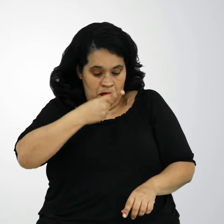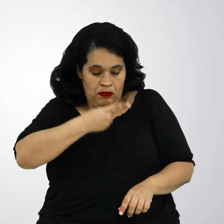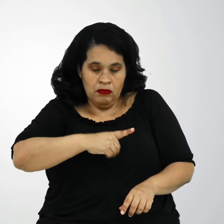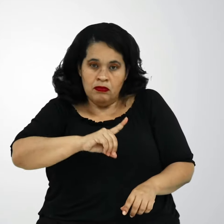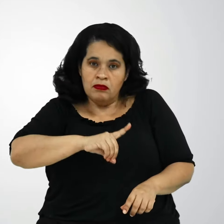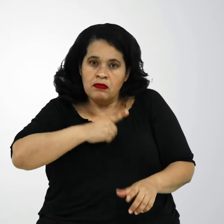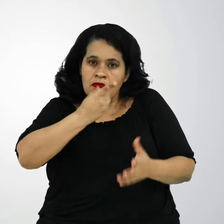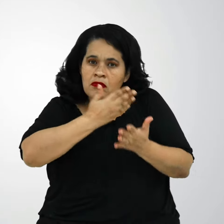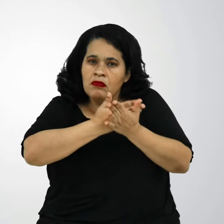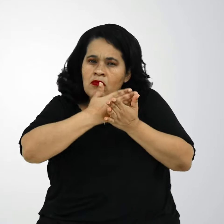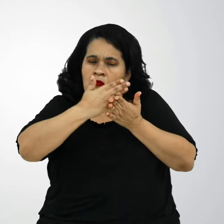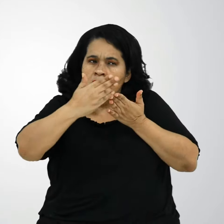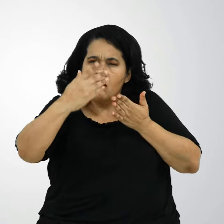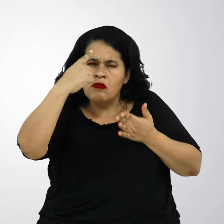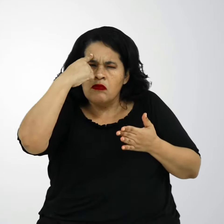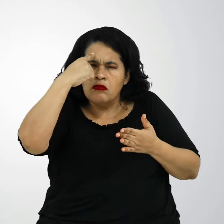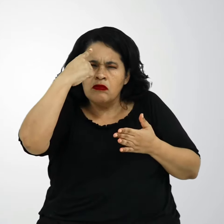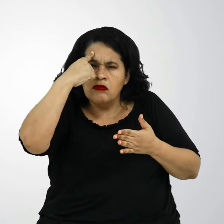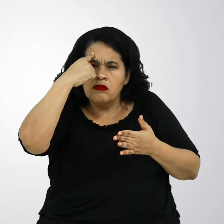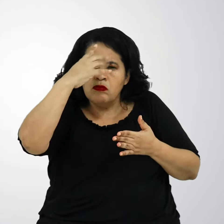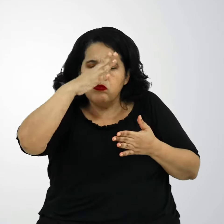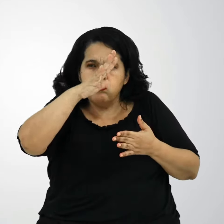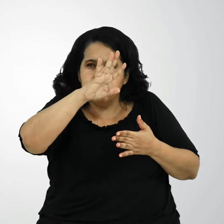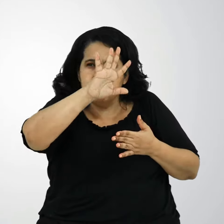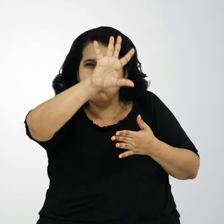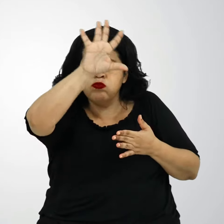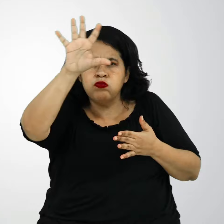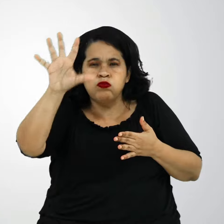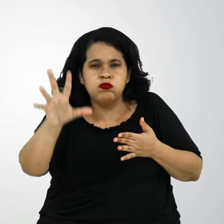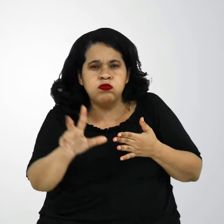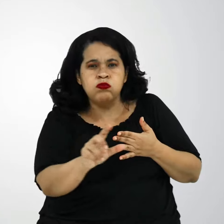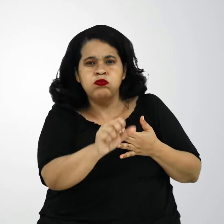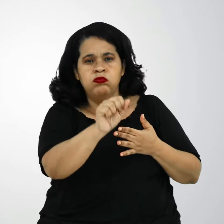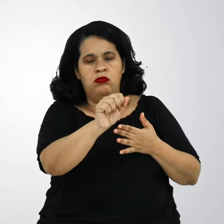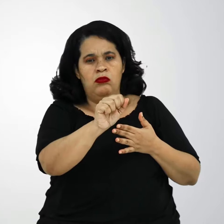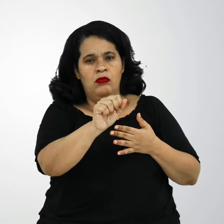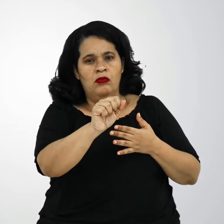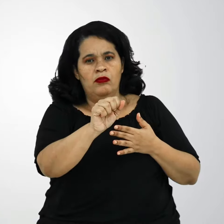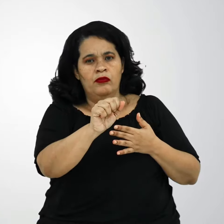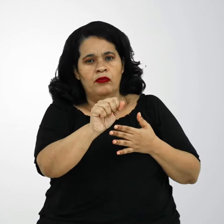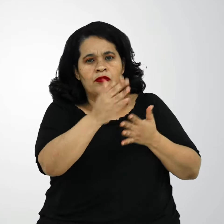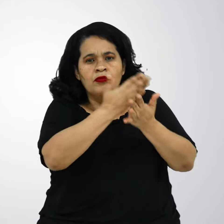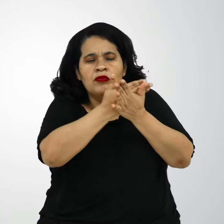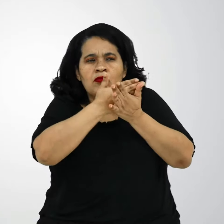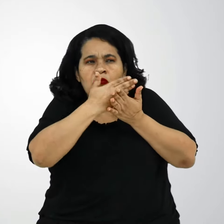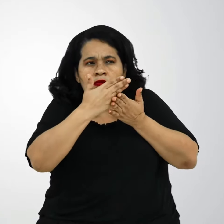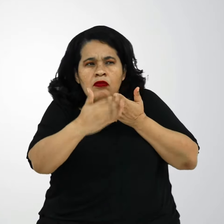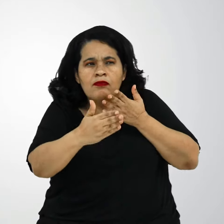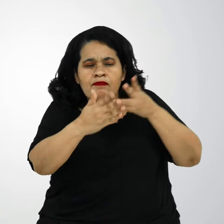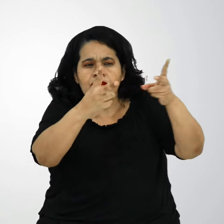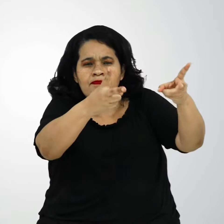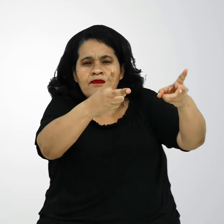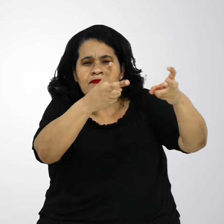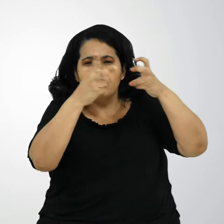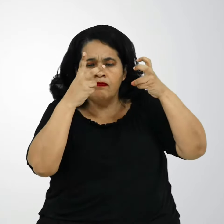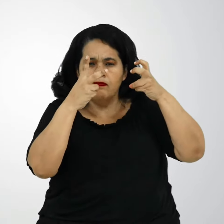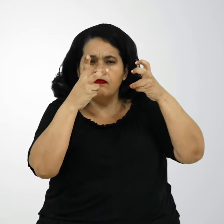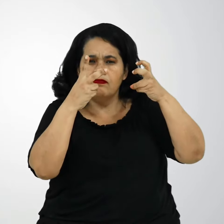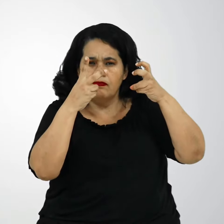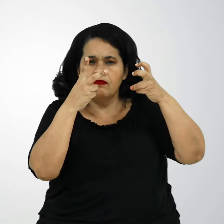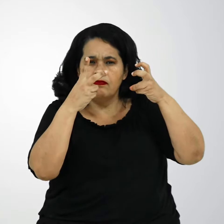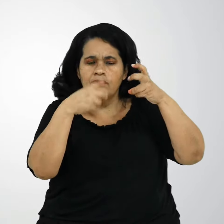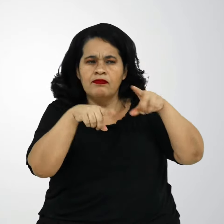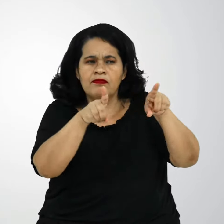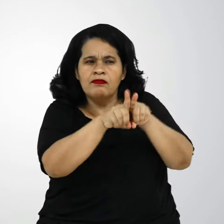todo, nesse panorama geral, não só um recorte da história. Né? Ele começa a enxergar o número dos salvos, né? Que não